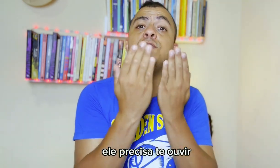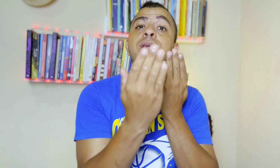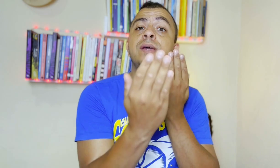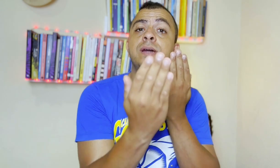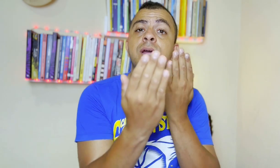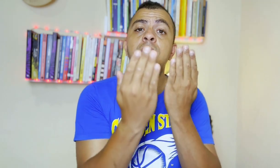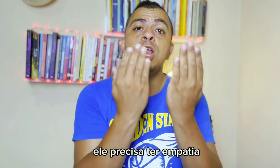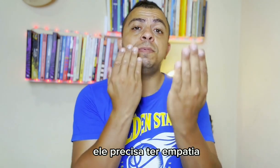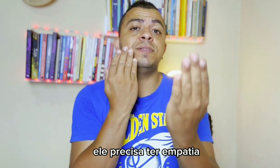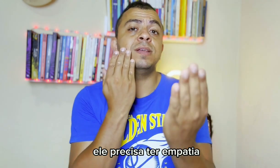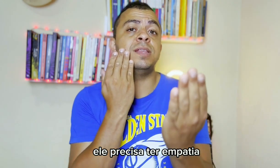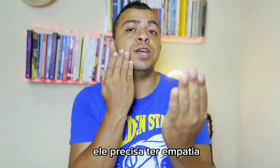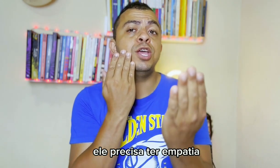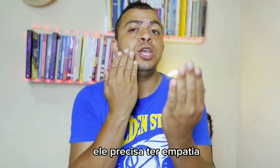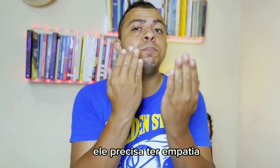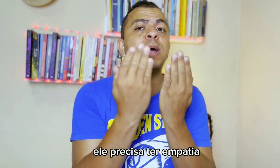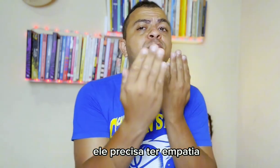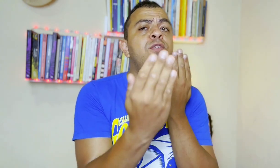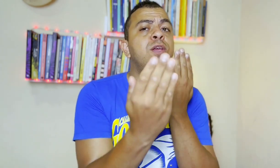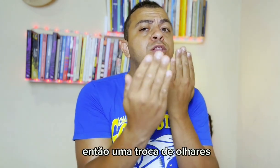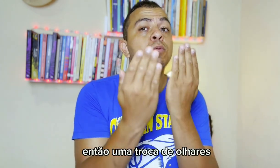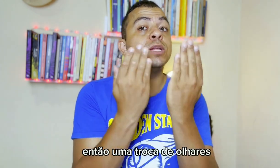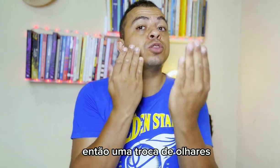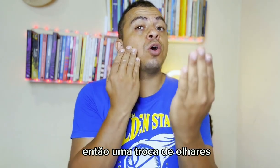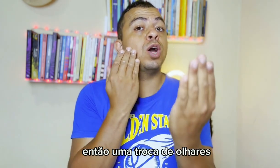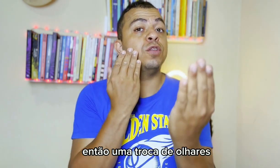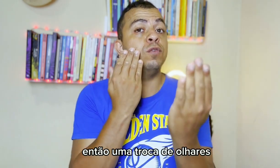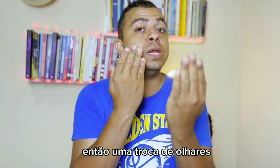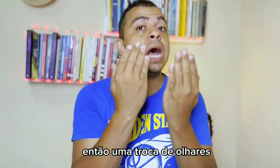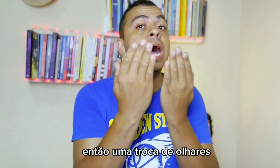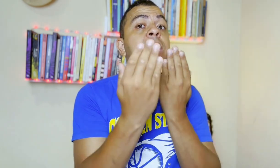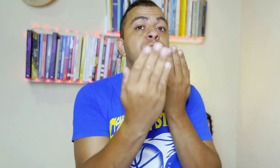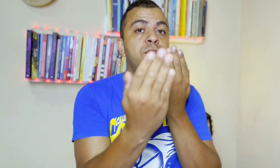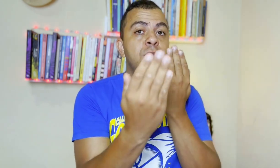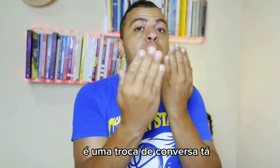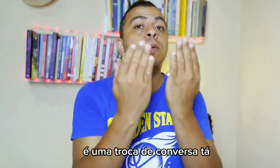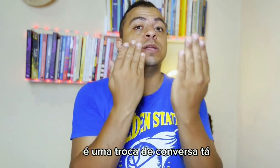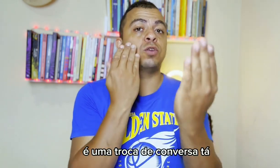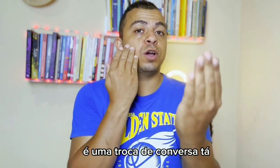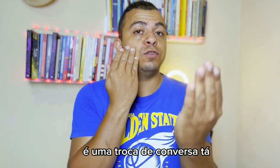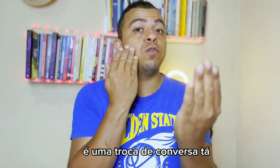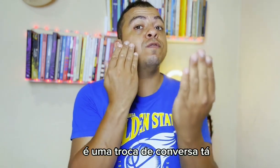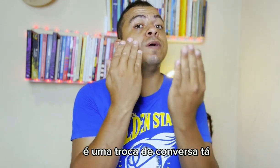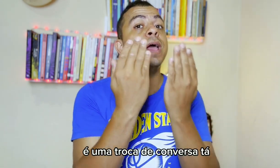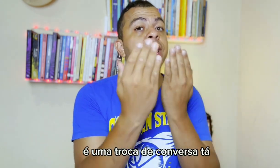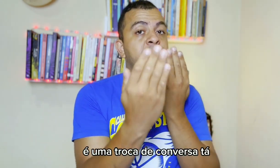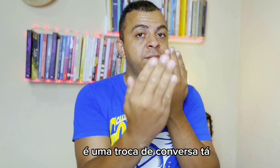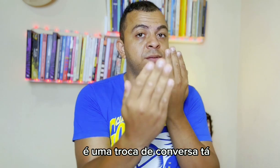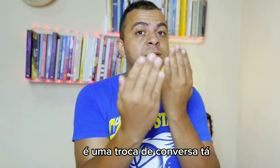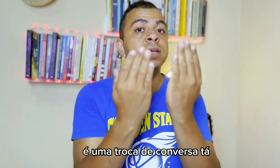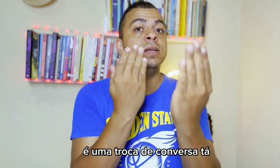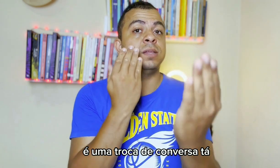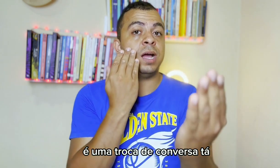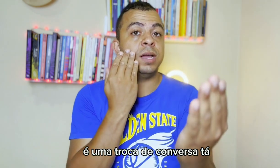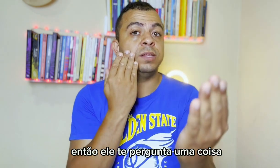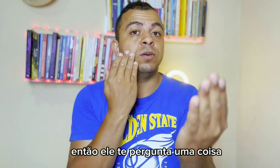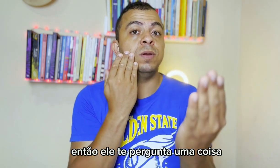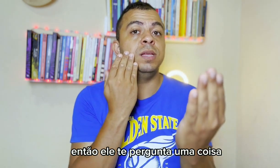ouvir, ele precisa ter empatia. Então é uma troca de olhares, é uma troca de conversa, tá? Então ele